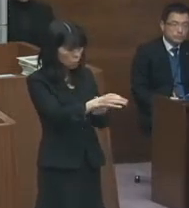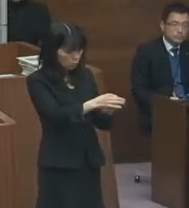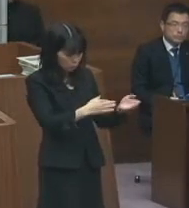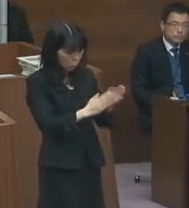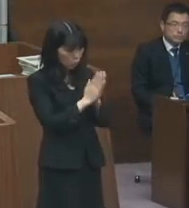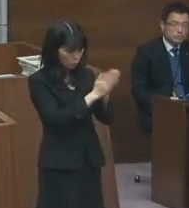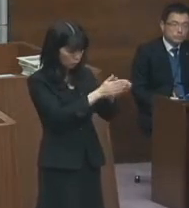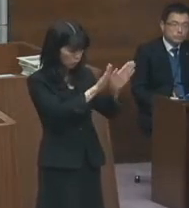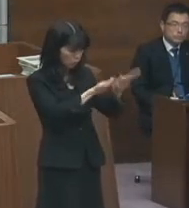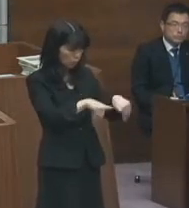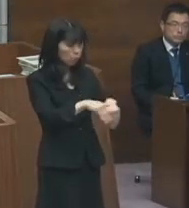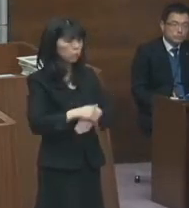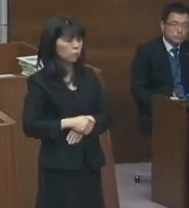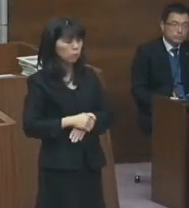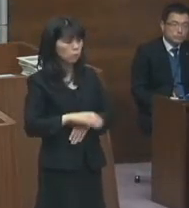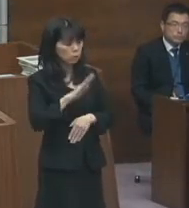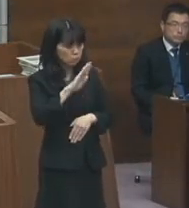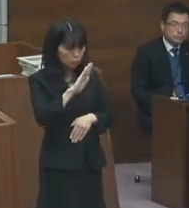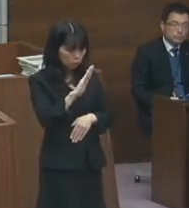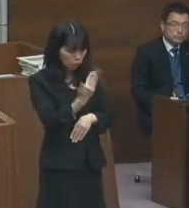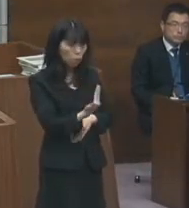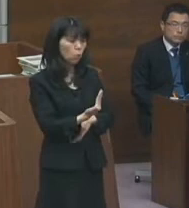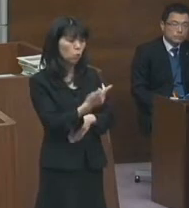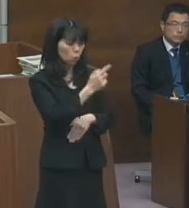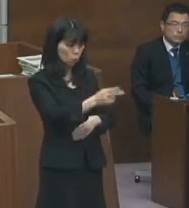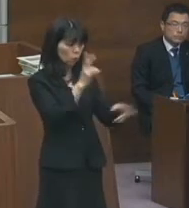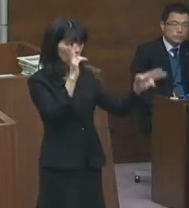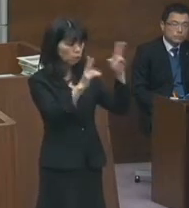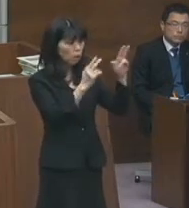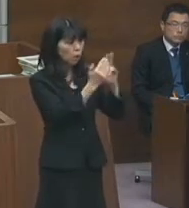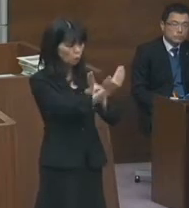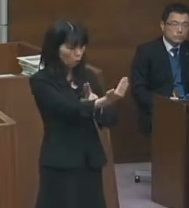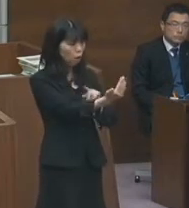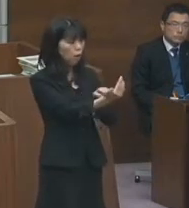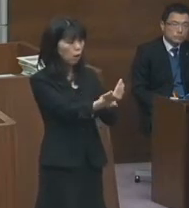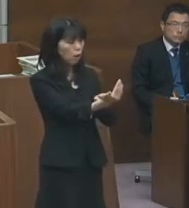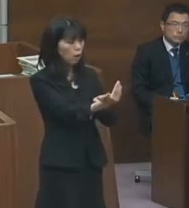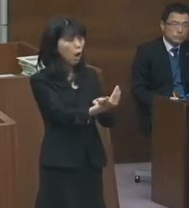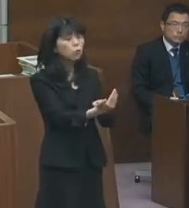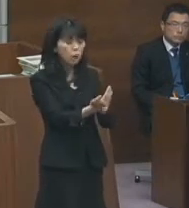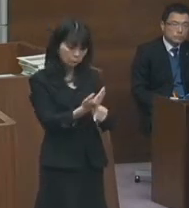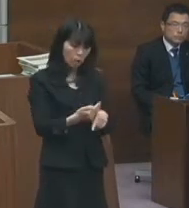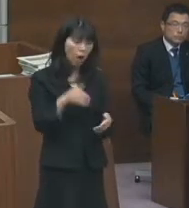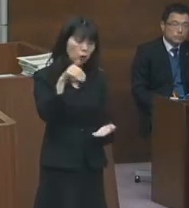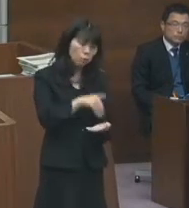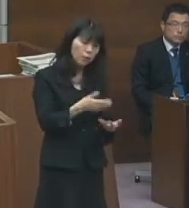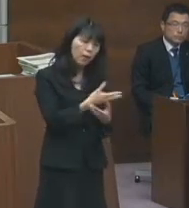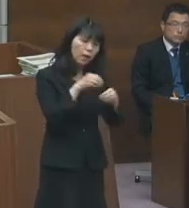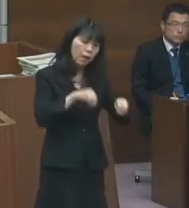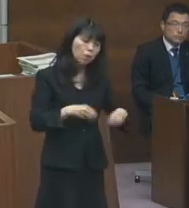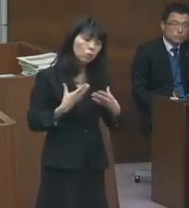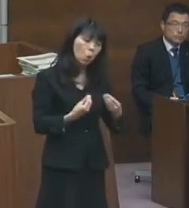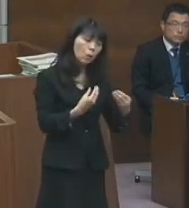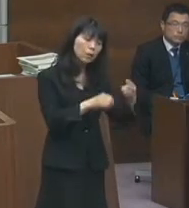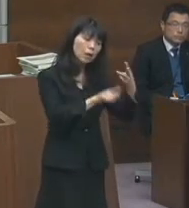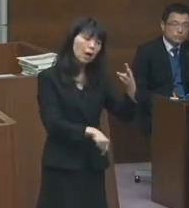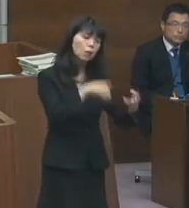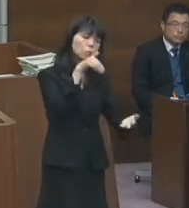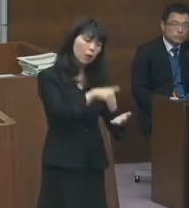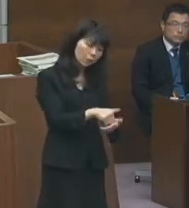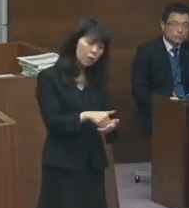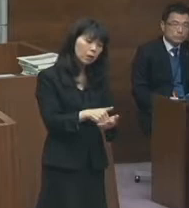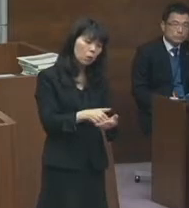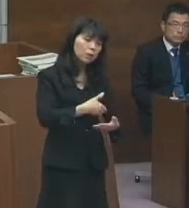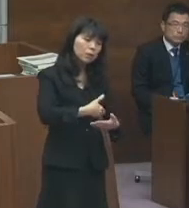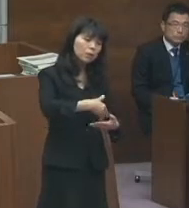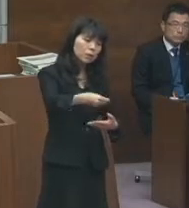ました。しかしながら同社からはあくまで契約書通りに3月末での賃貸借